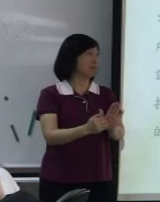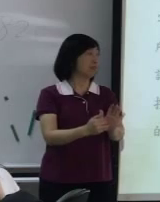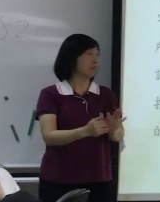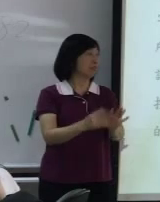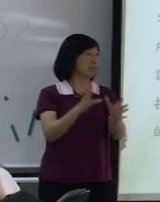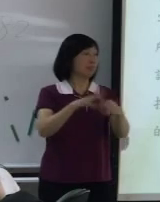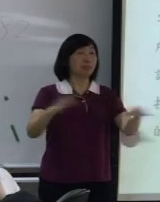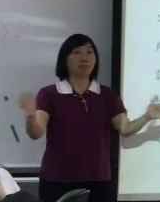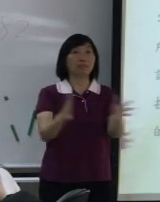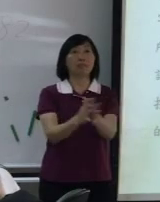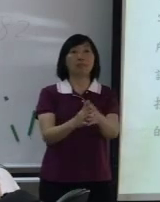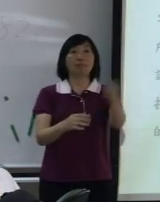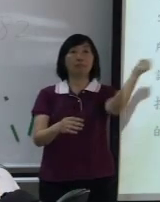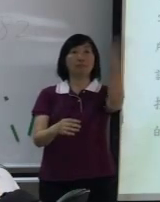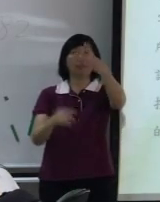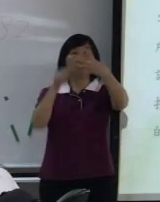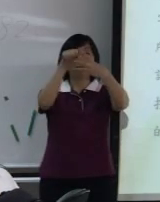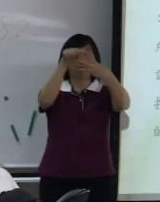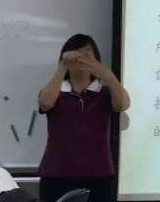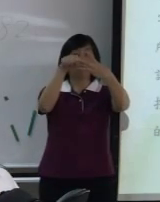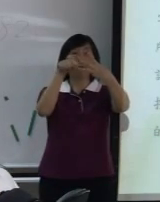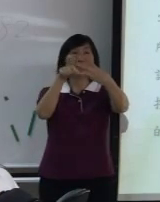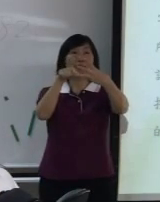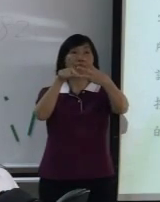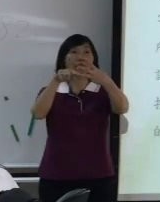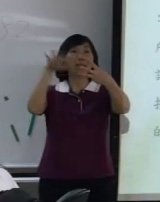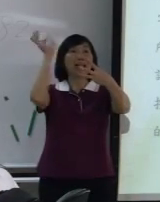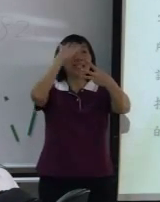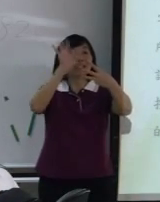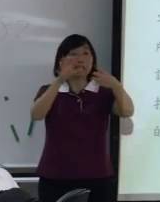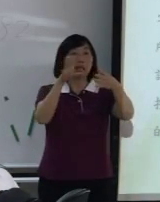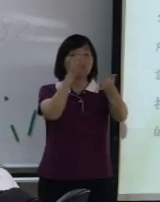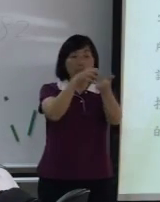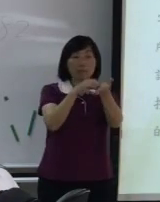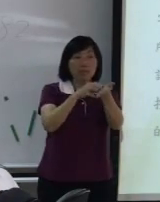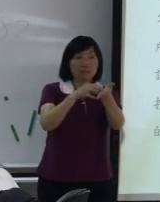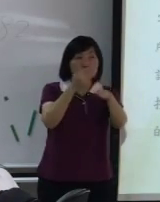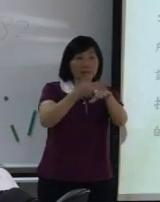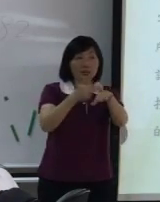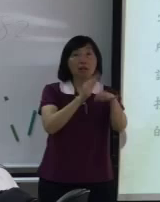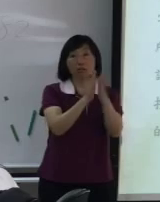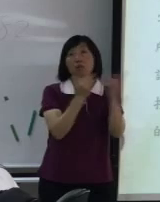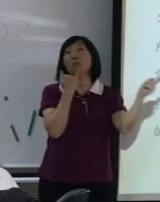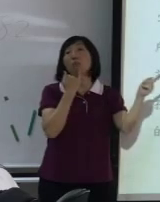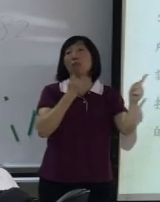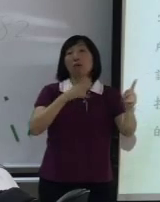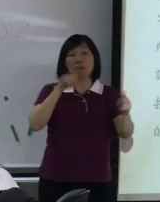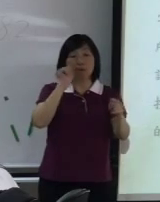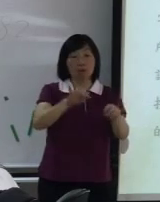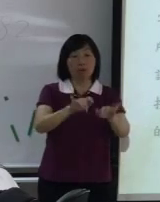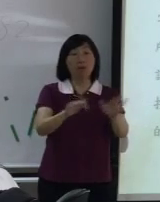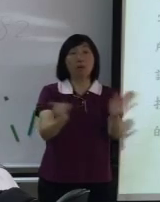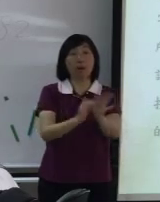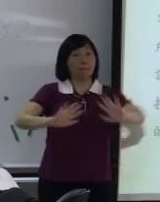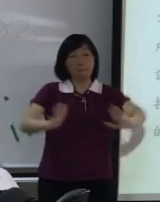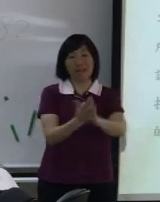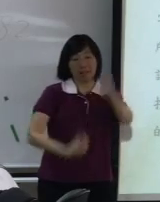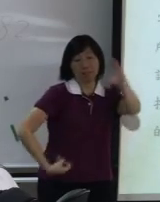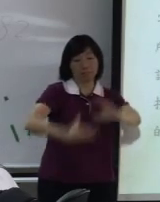有三种点阅的方式，很快就可以找到目